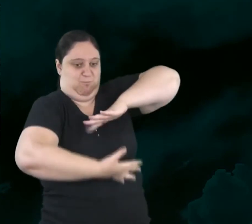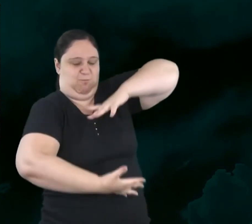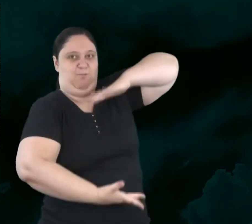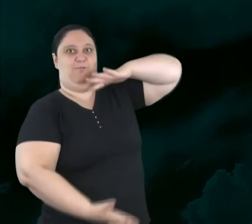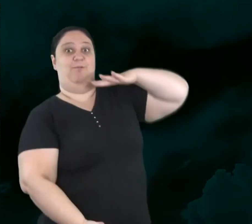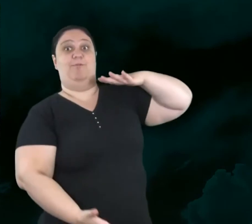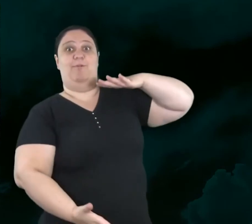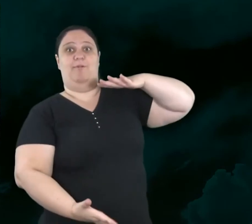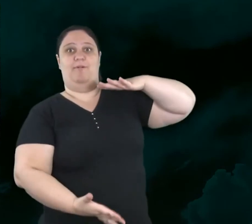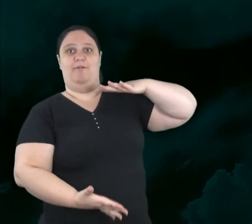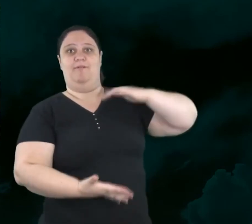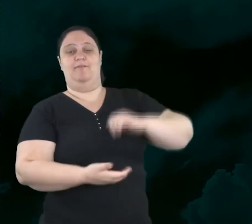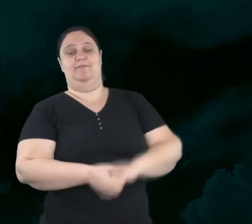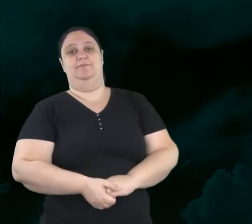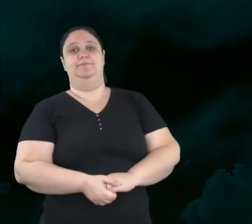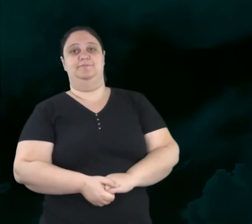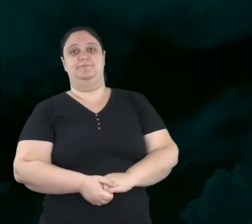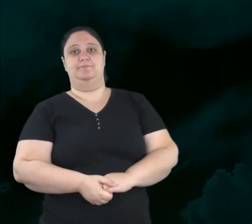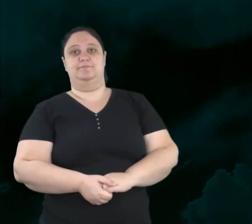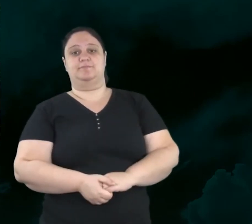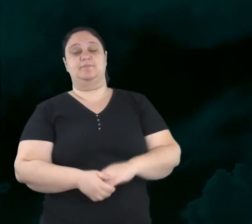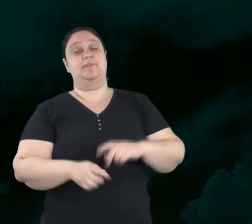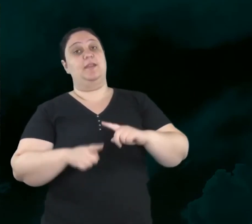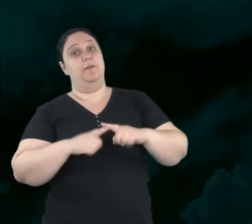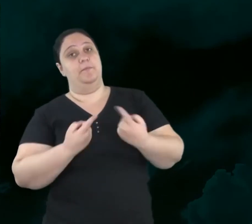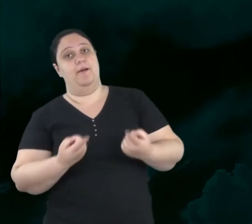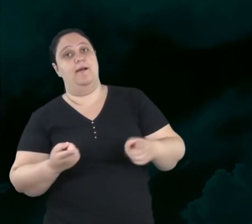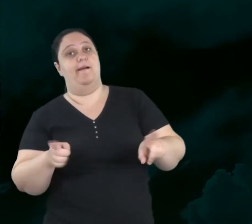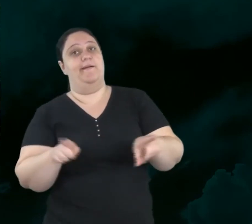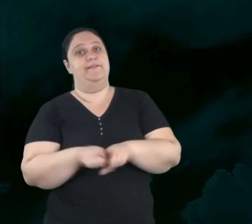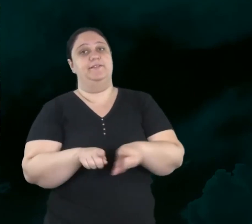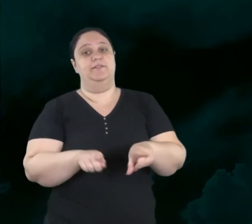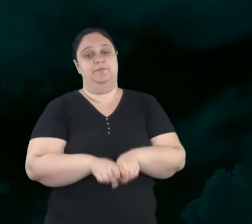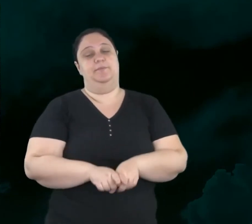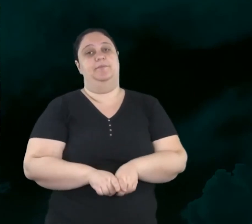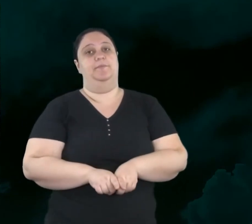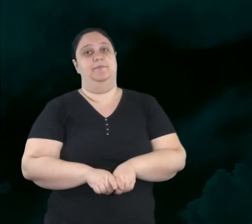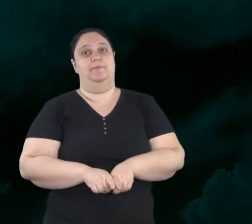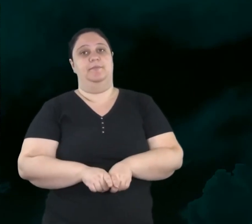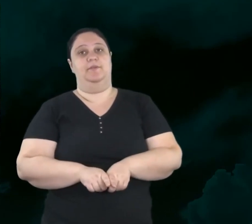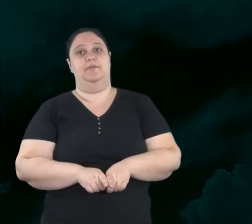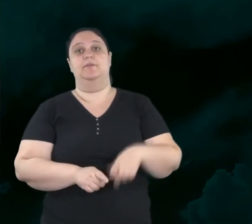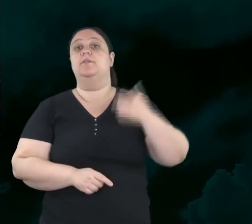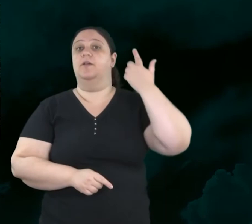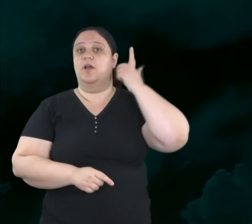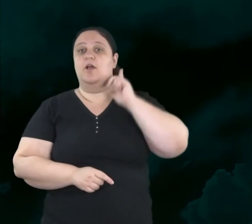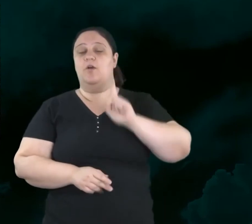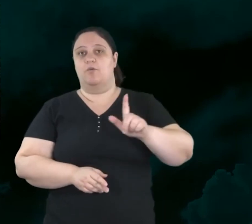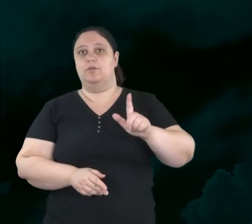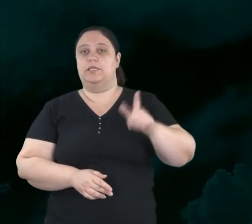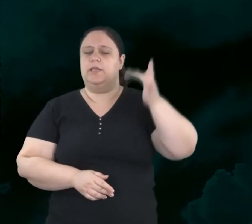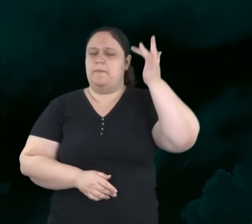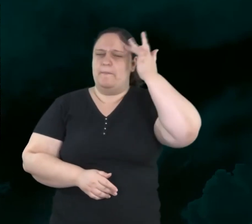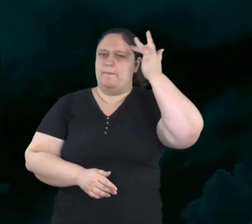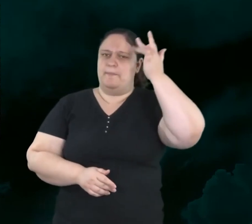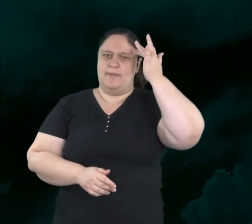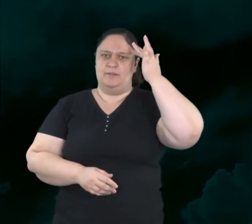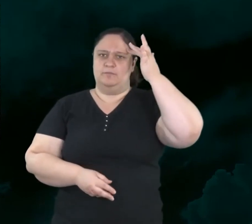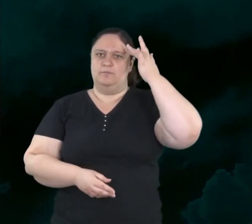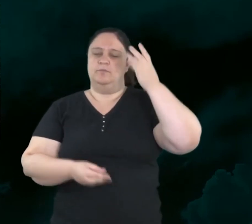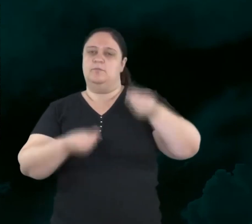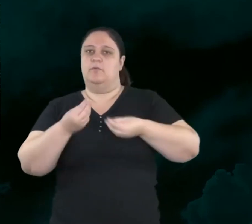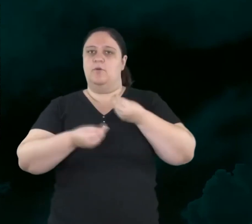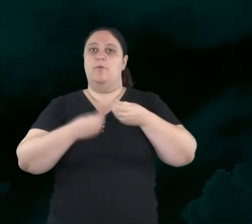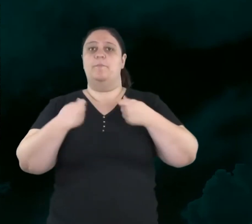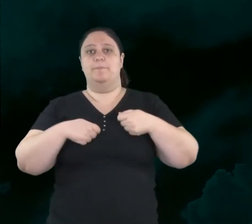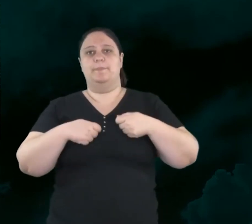da glória de Deus. Mas, por outro lado, para você alcançar a maturidade, a necessidade do labor